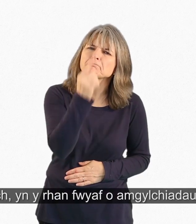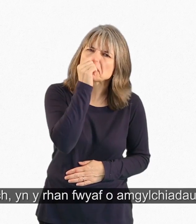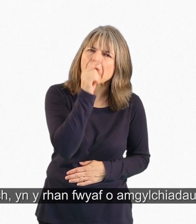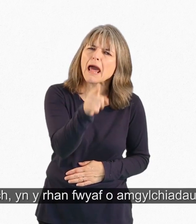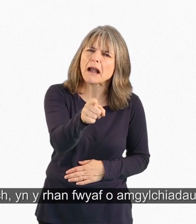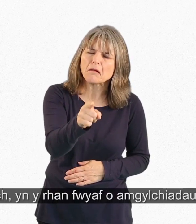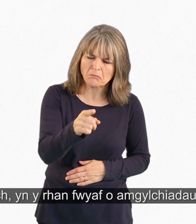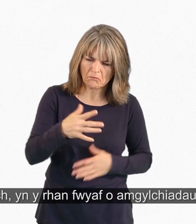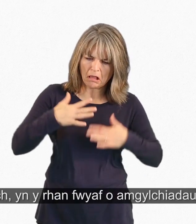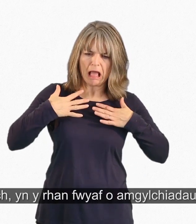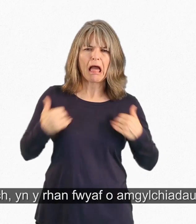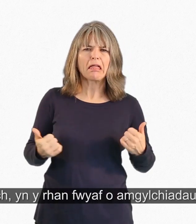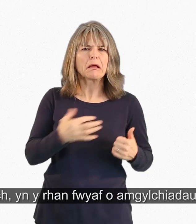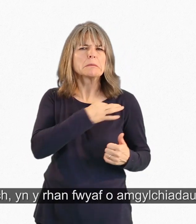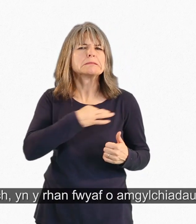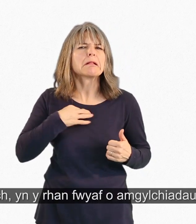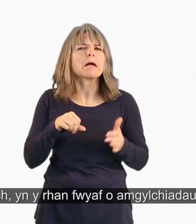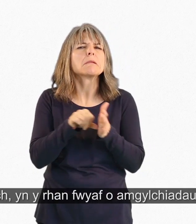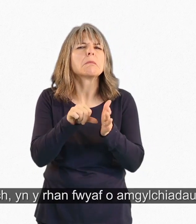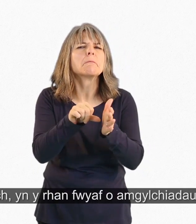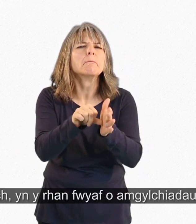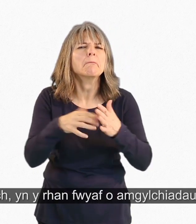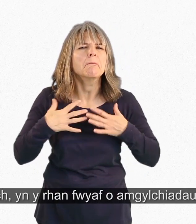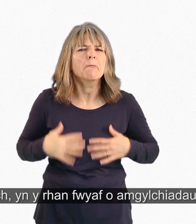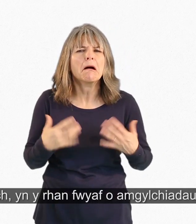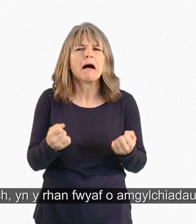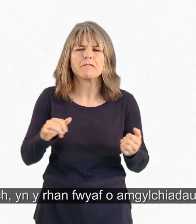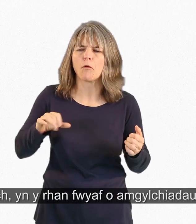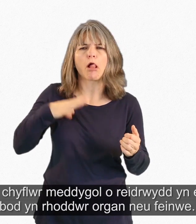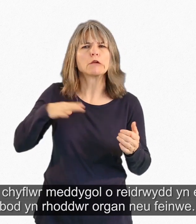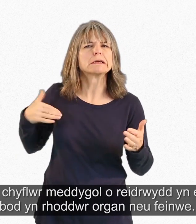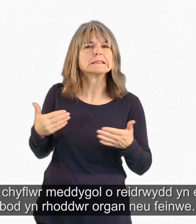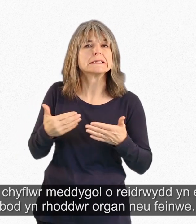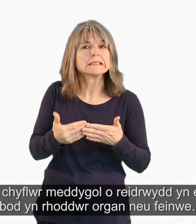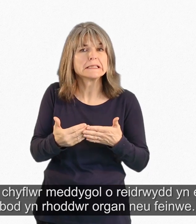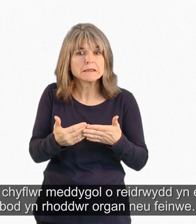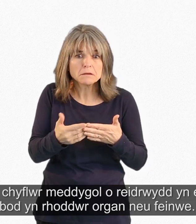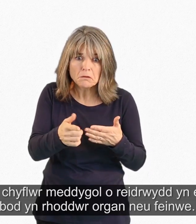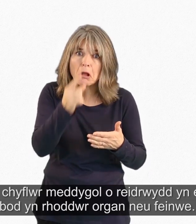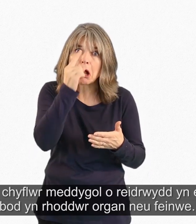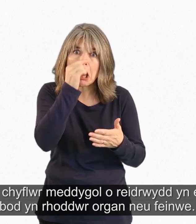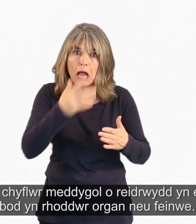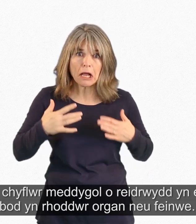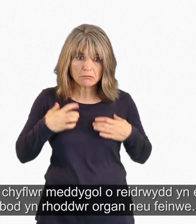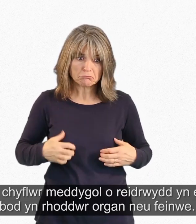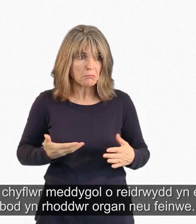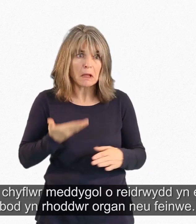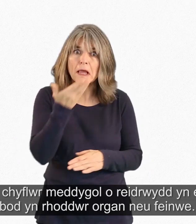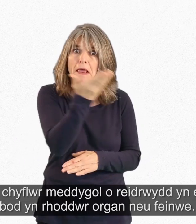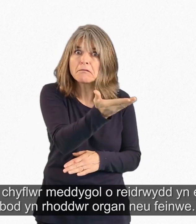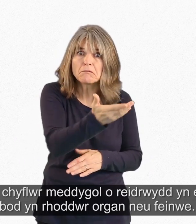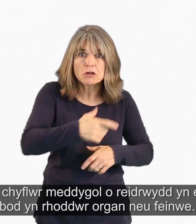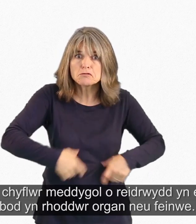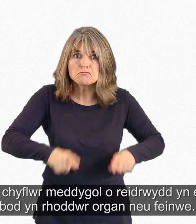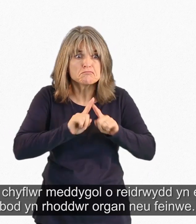Cewch Yn y rhan fwyaf o amgylchiadau Nid yw bod â chyflwr meddygol o rheidrwydd yn eich atal rhag bod yn